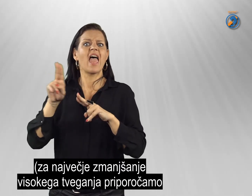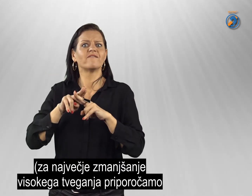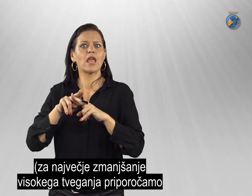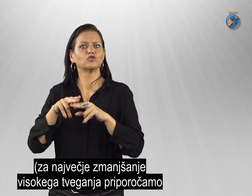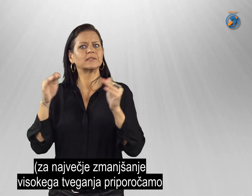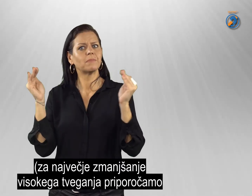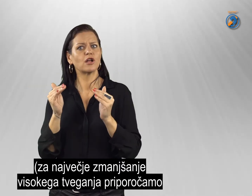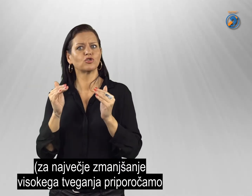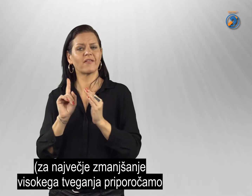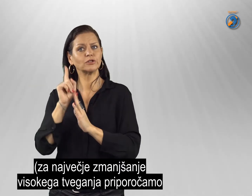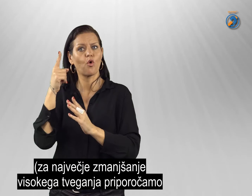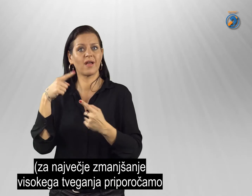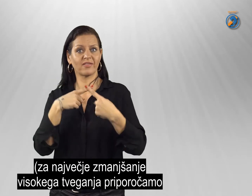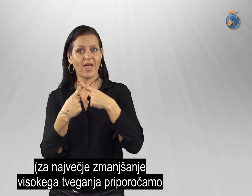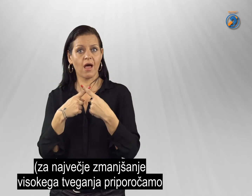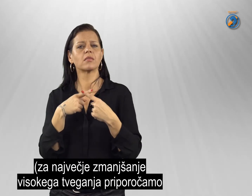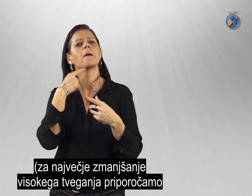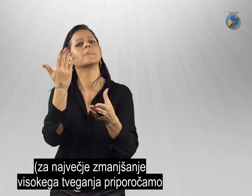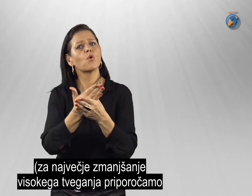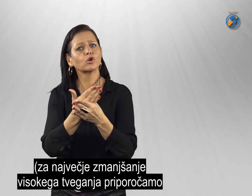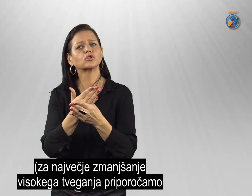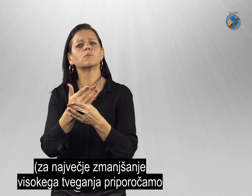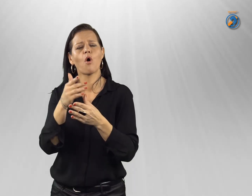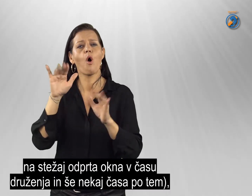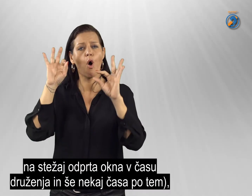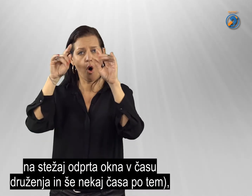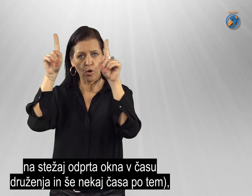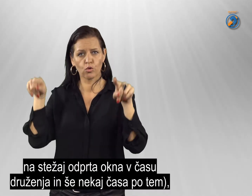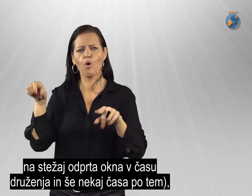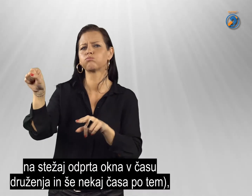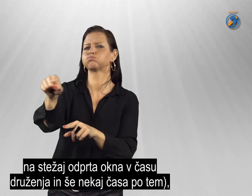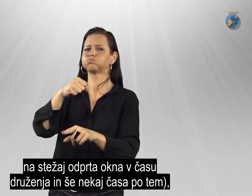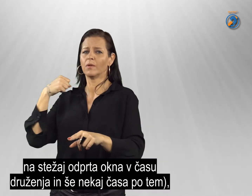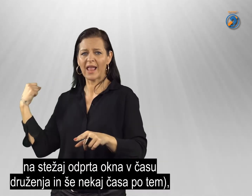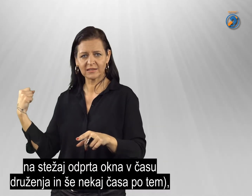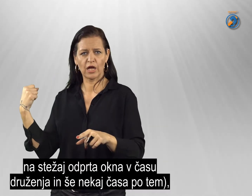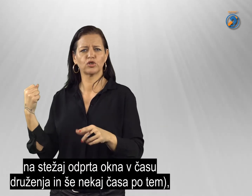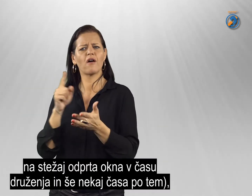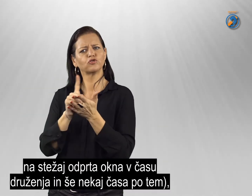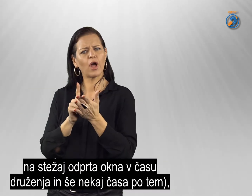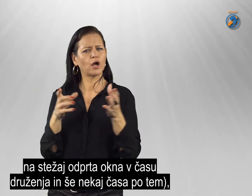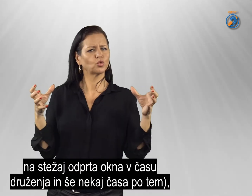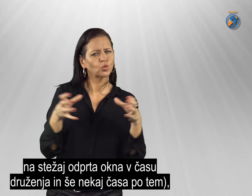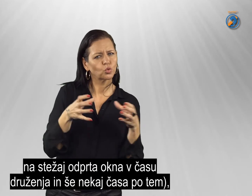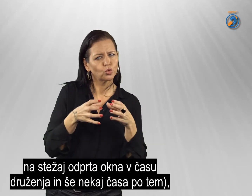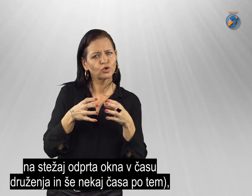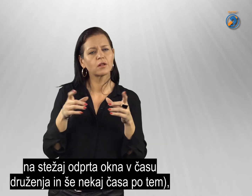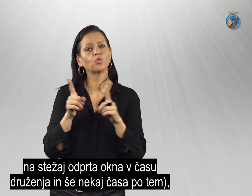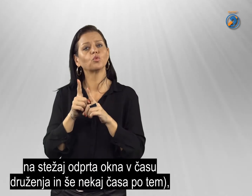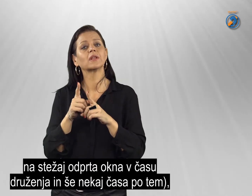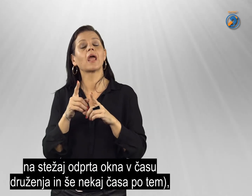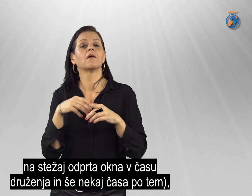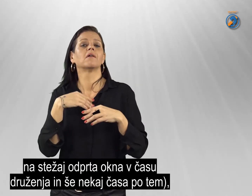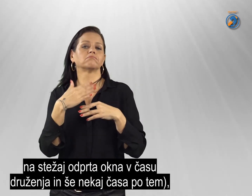Za največje zmanjšanje visokega tveganja priporočamo na stežaj odprta okna v času druženja in še nekaj časa po